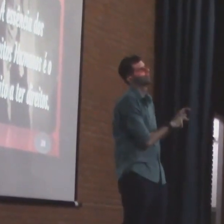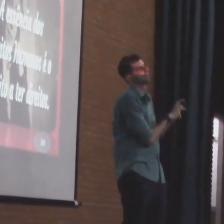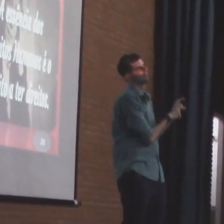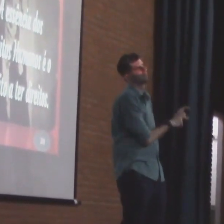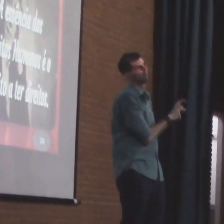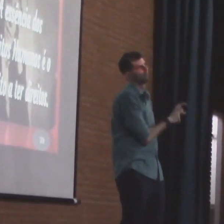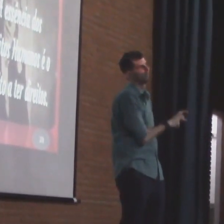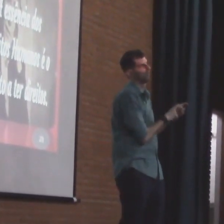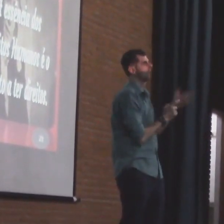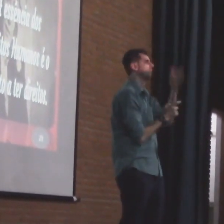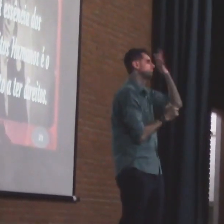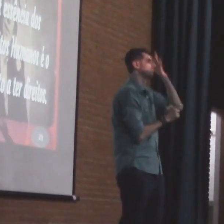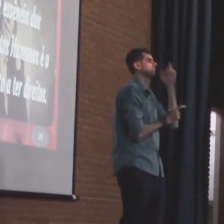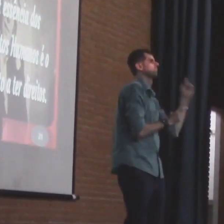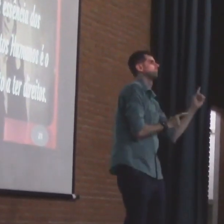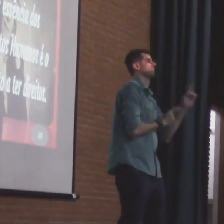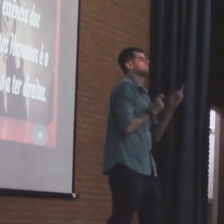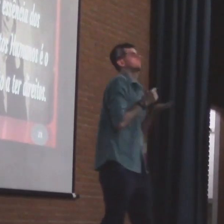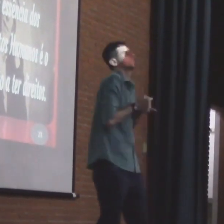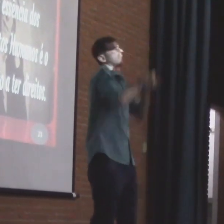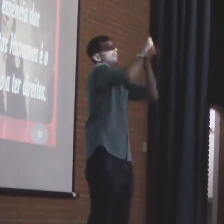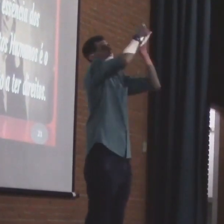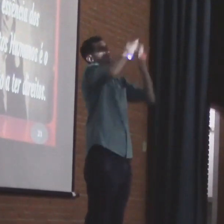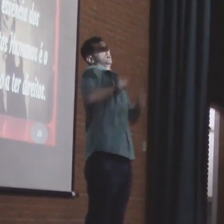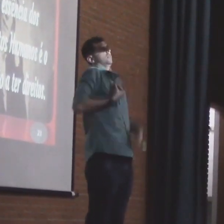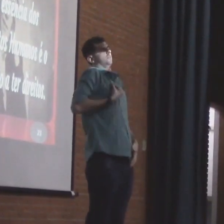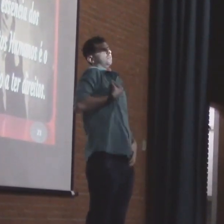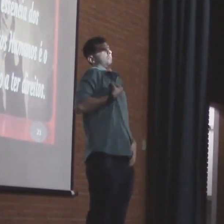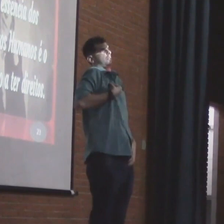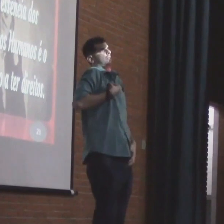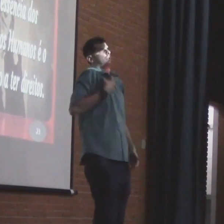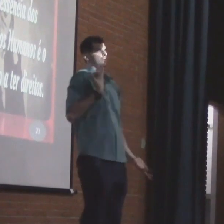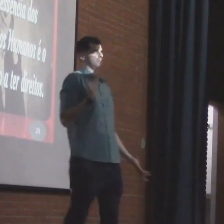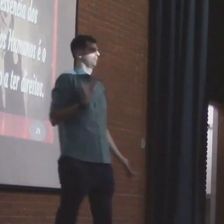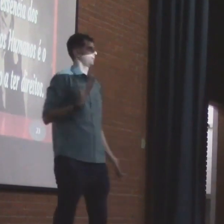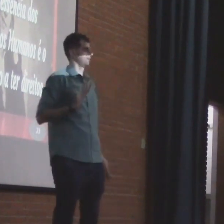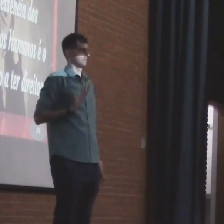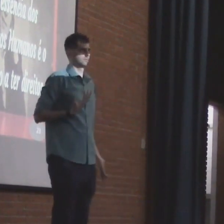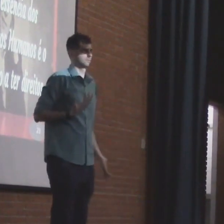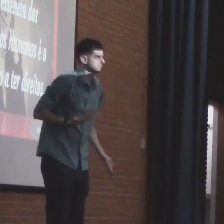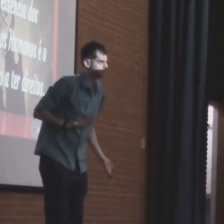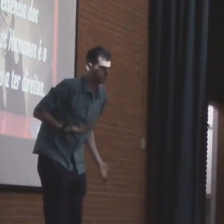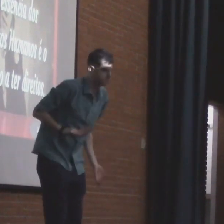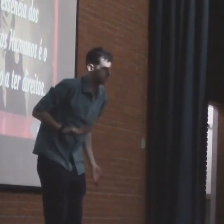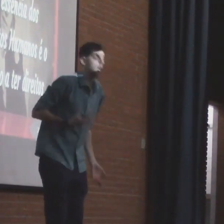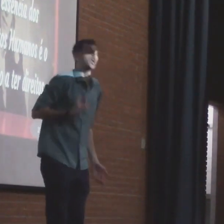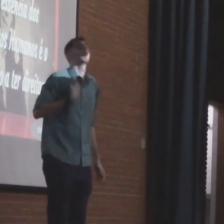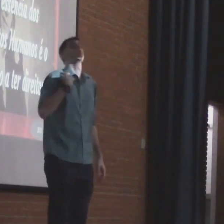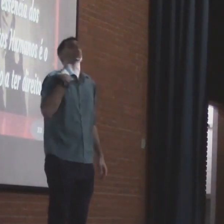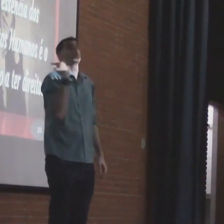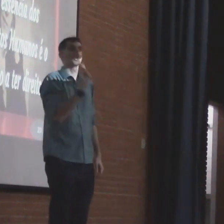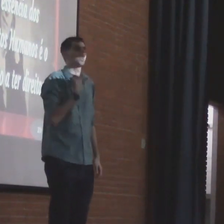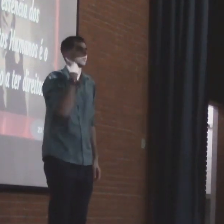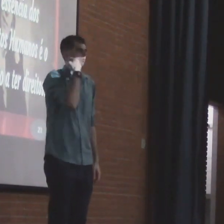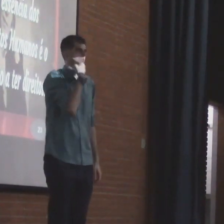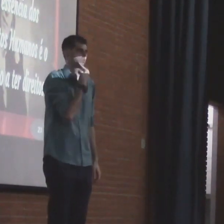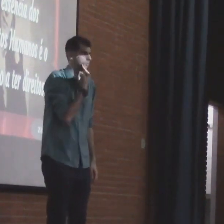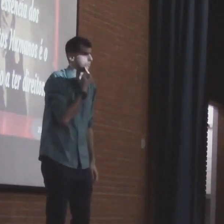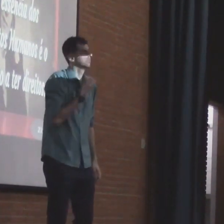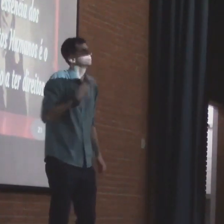esperando, independente, esperando com que a pessoa venha e nos ajude e então nos erga. Nós